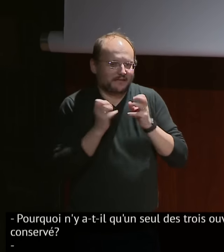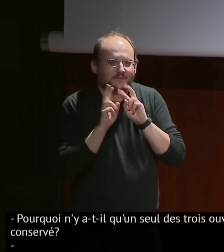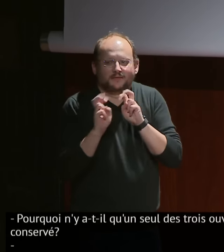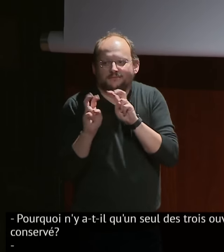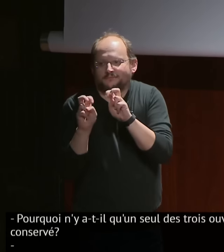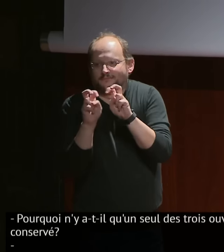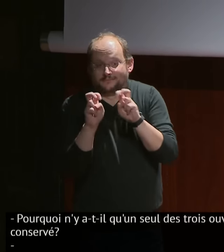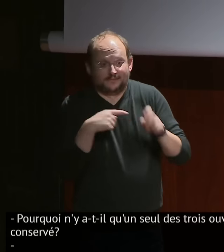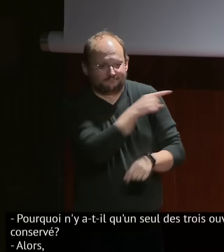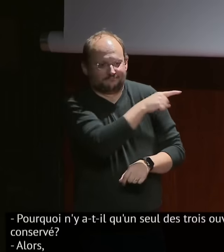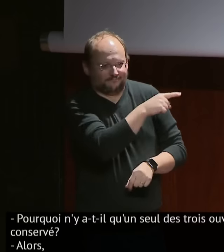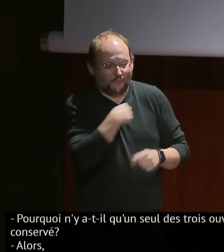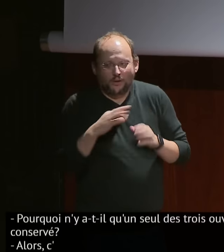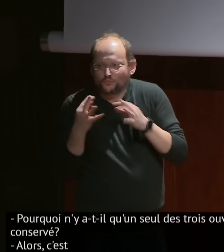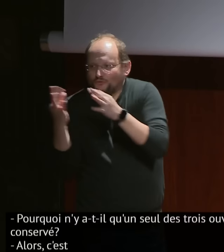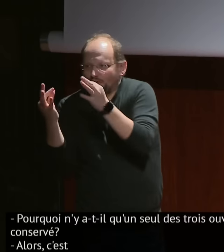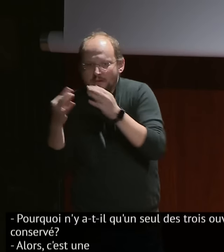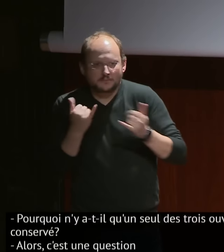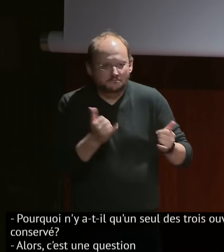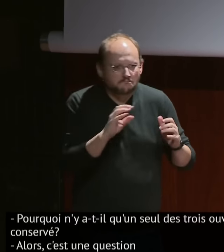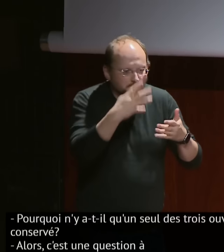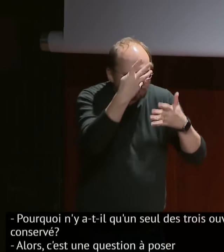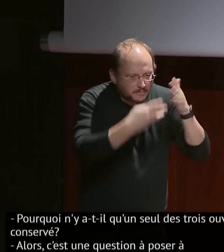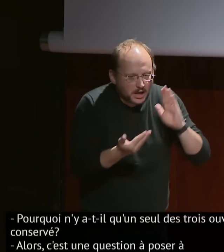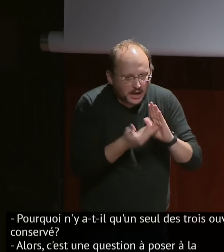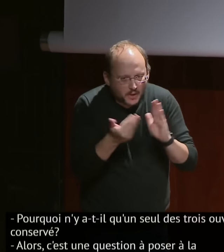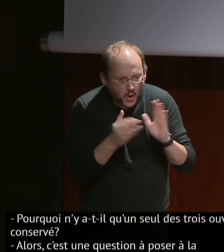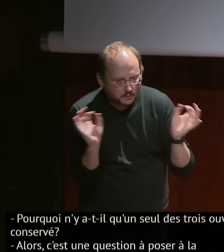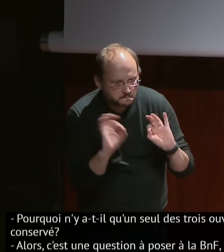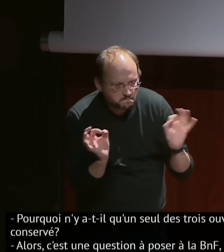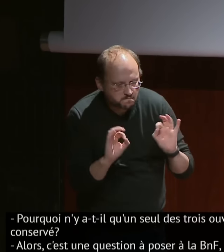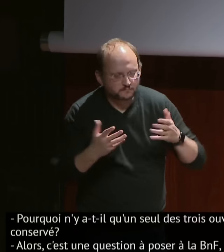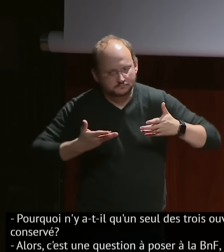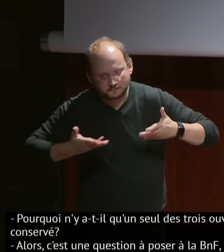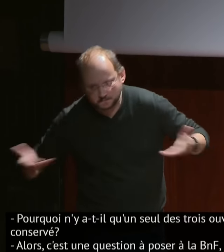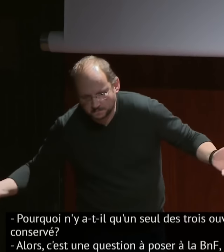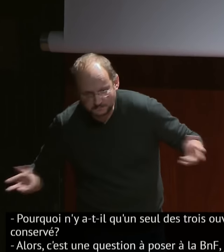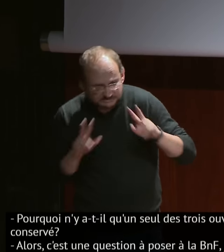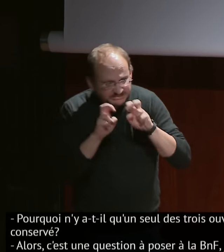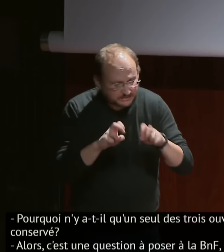Alors ça, c'est une question à poser à la BNF. Hein. Moi, je ne peux pas y répondre. Moi, j'ai trouvé